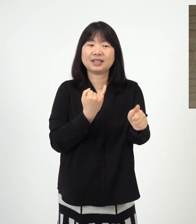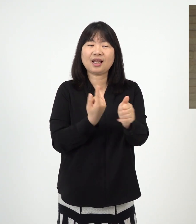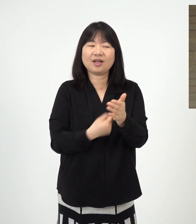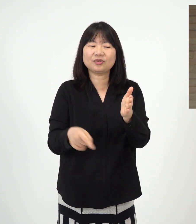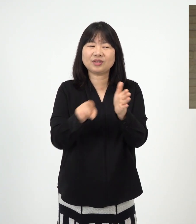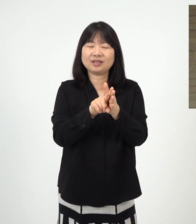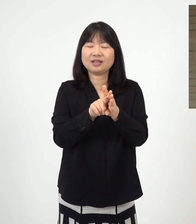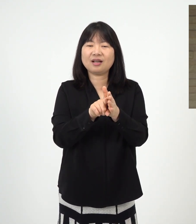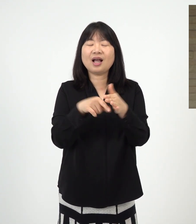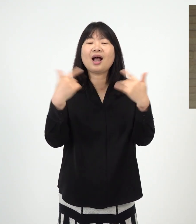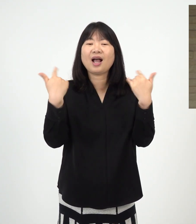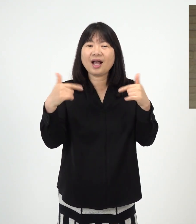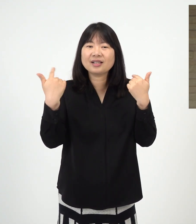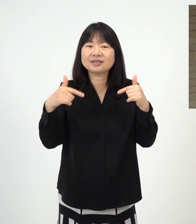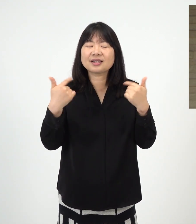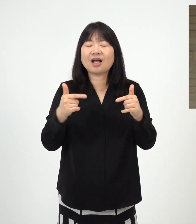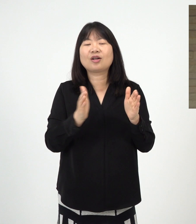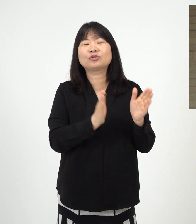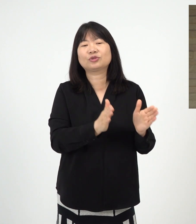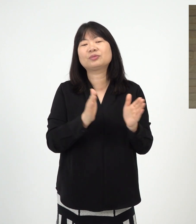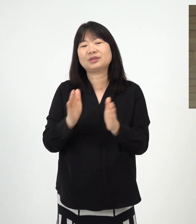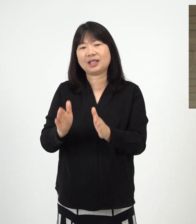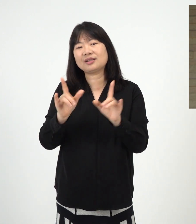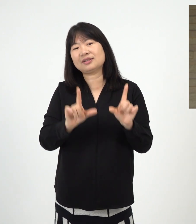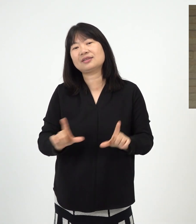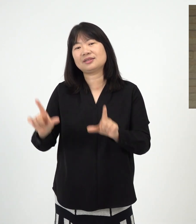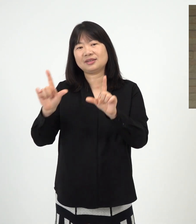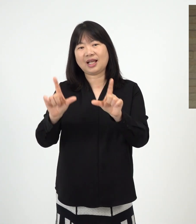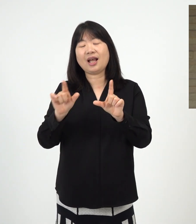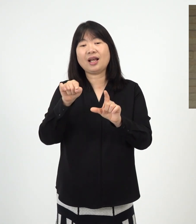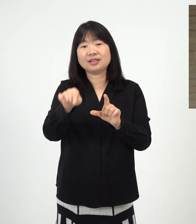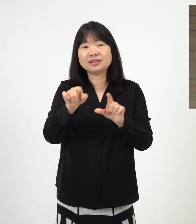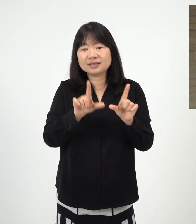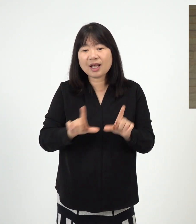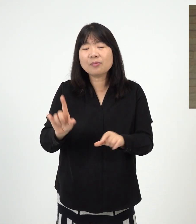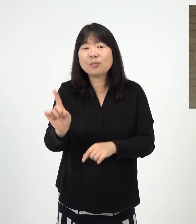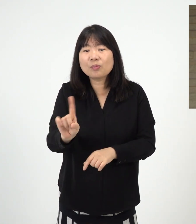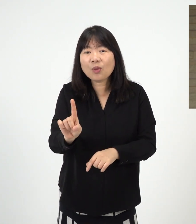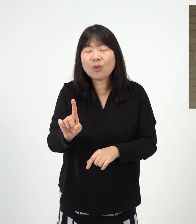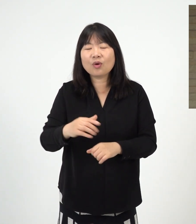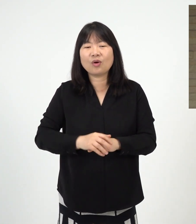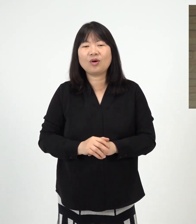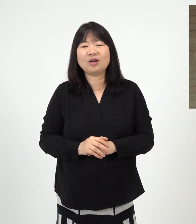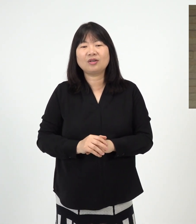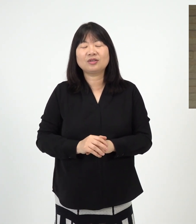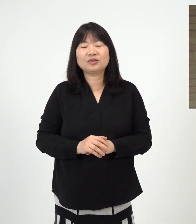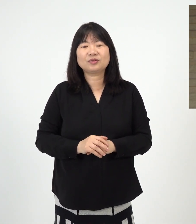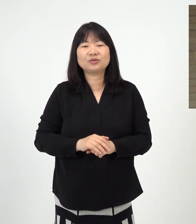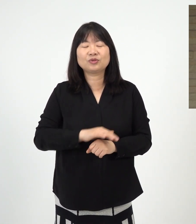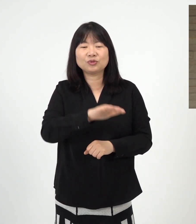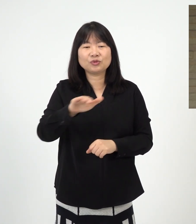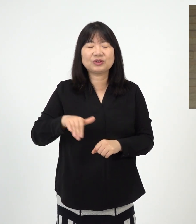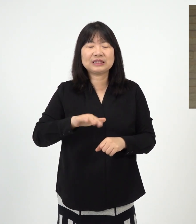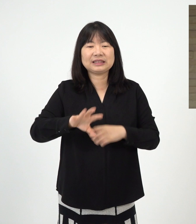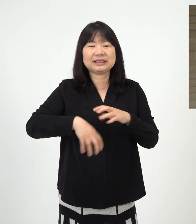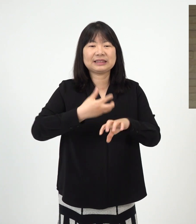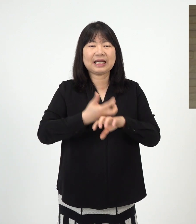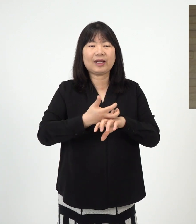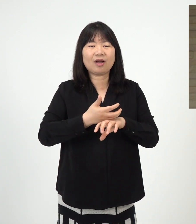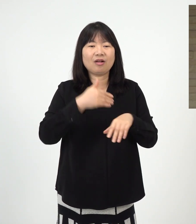위해서 항상 준비하는 삶. 그 삶은 우리 개혁주의 종말관으로